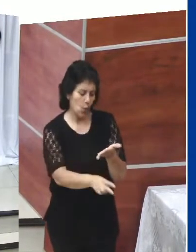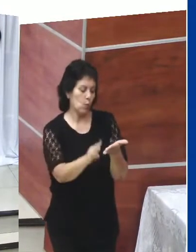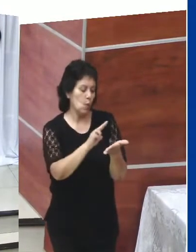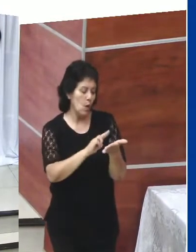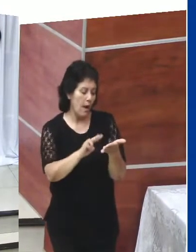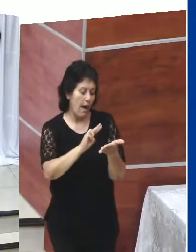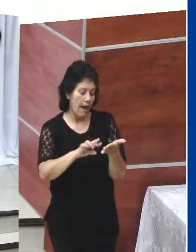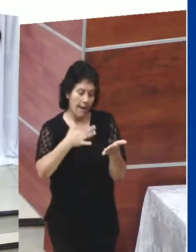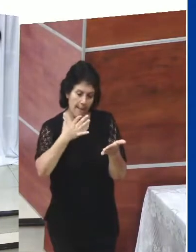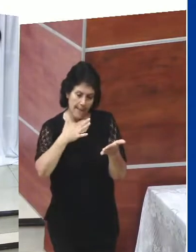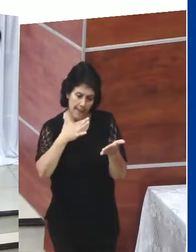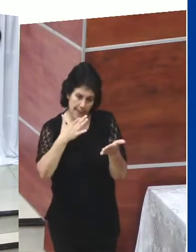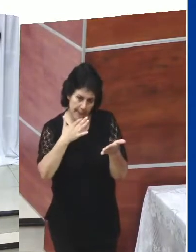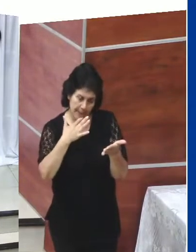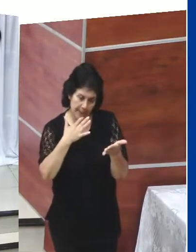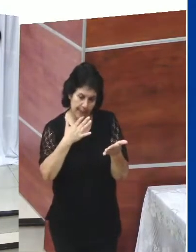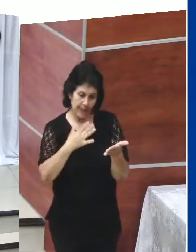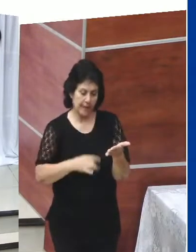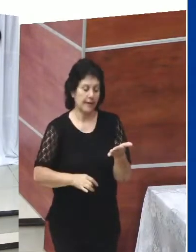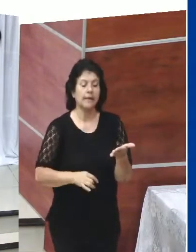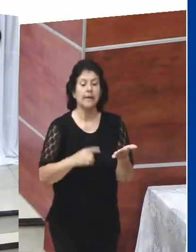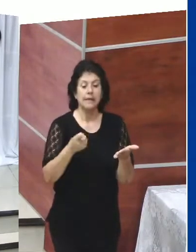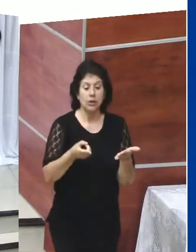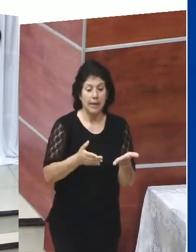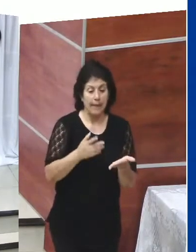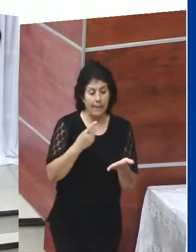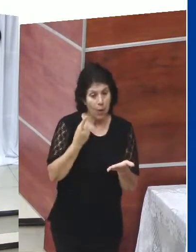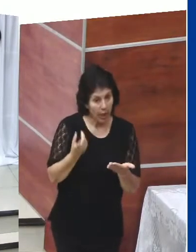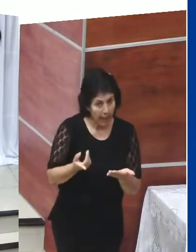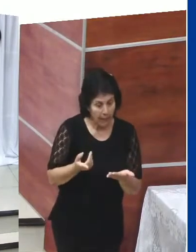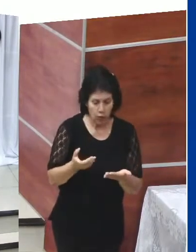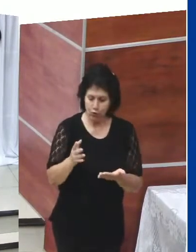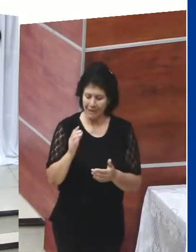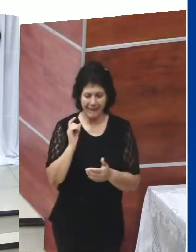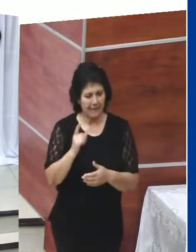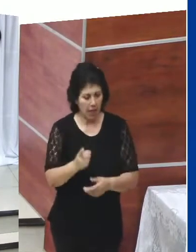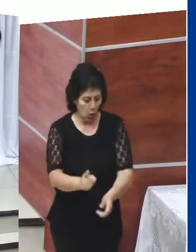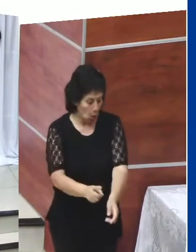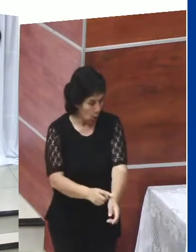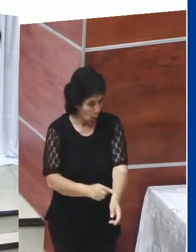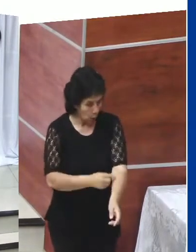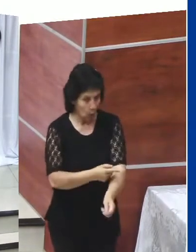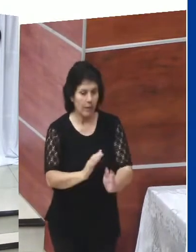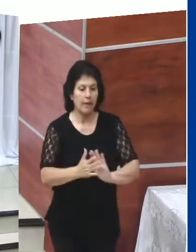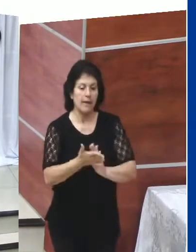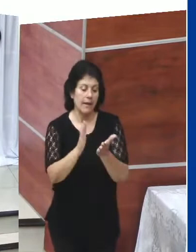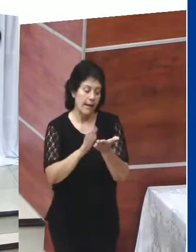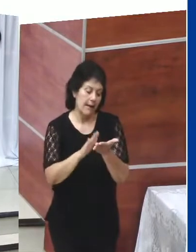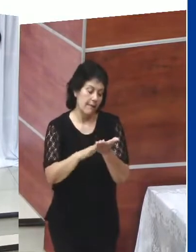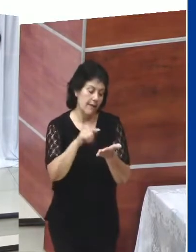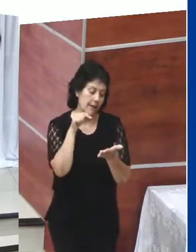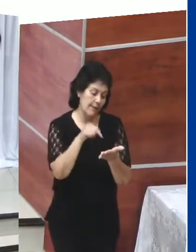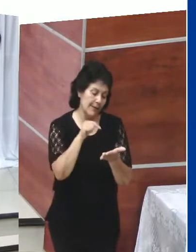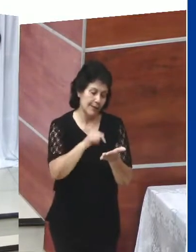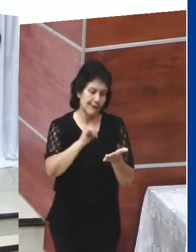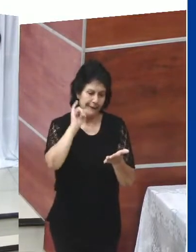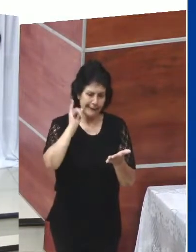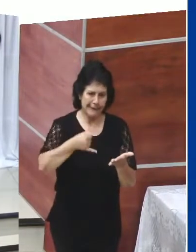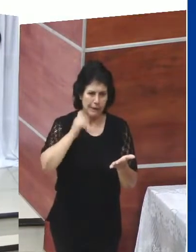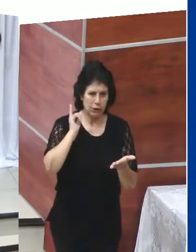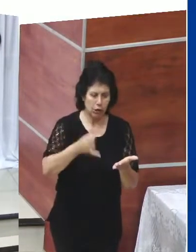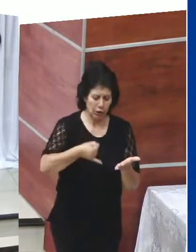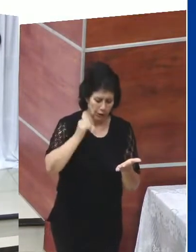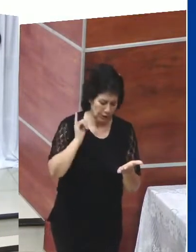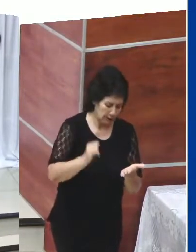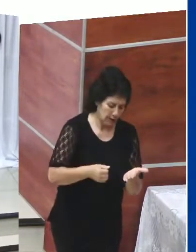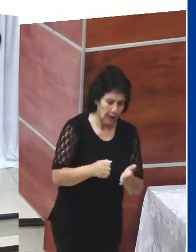La alternativa que hay a la disciplina espiritual de leer la Biblia, ¿saben cuál es? El desastre.